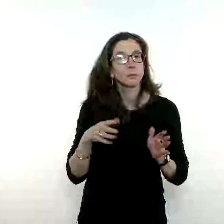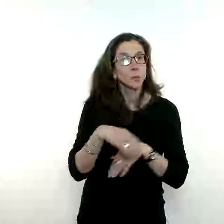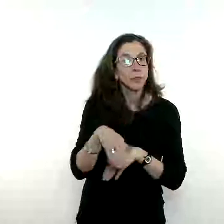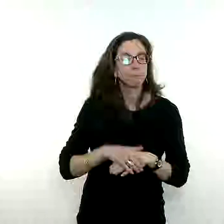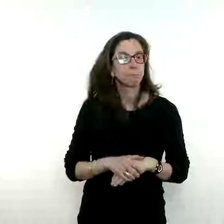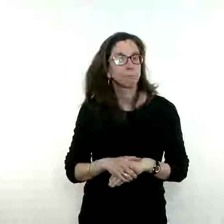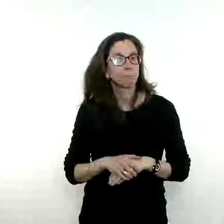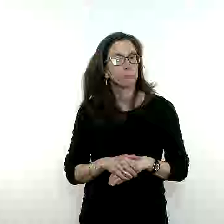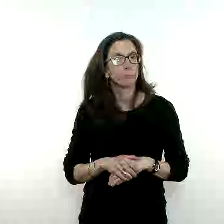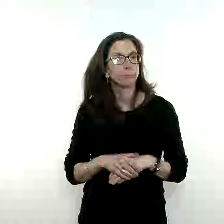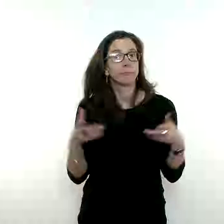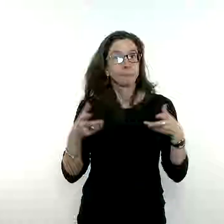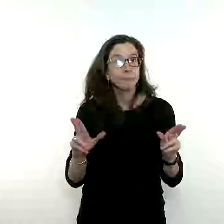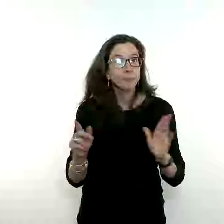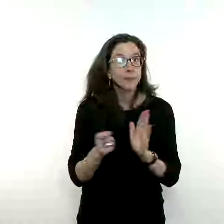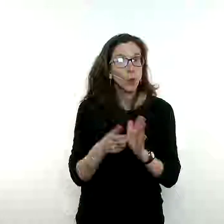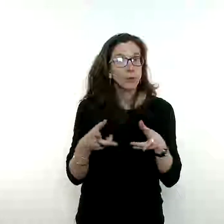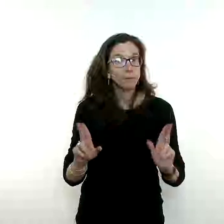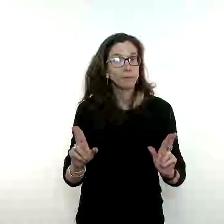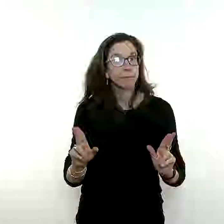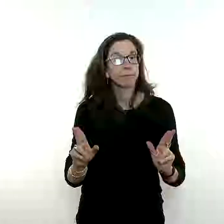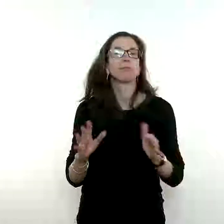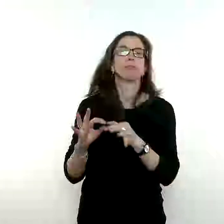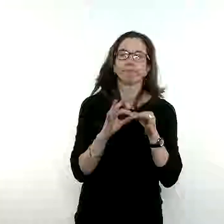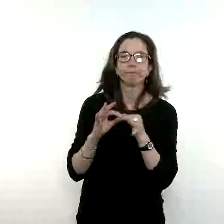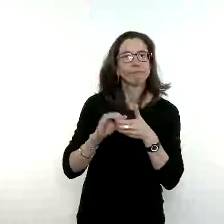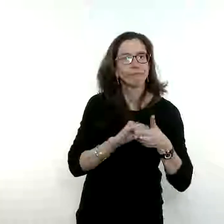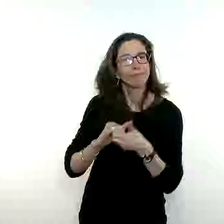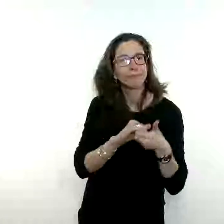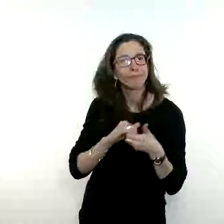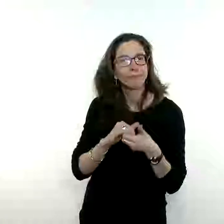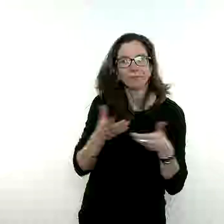Pendant cette période, en collaboration avec